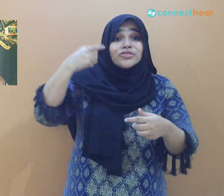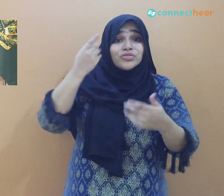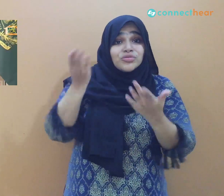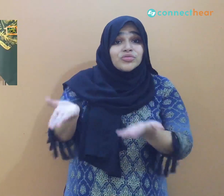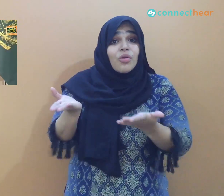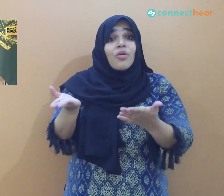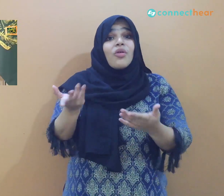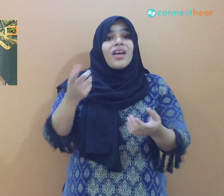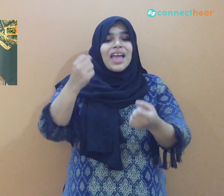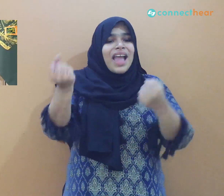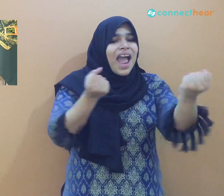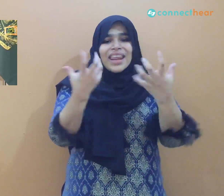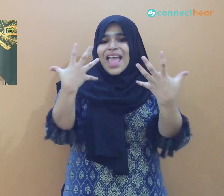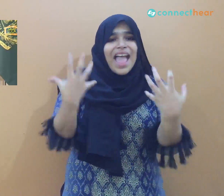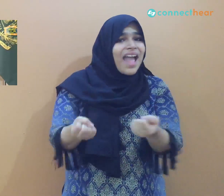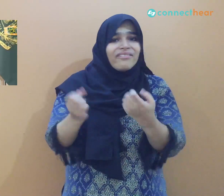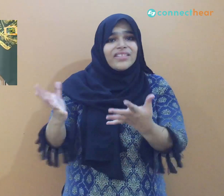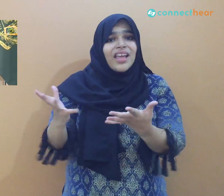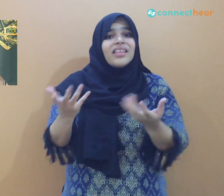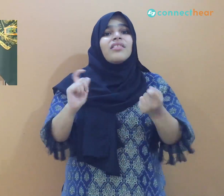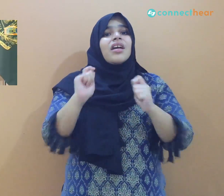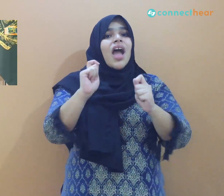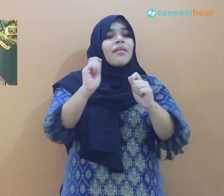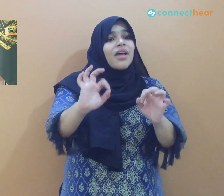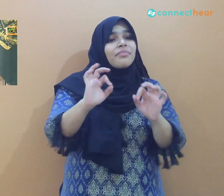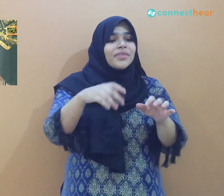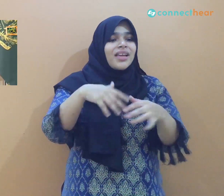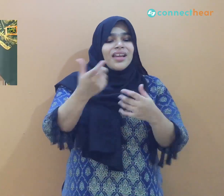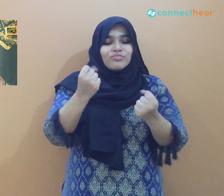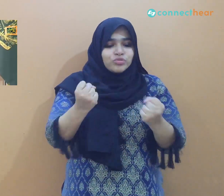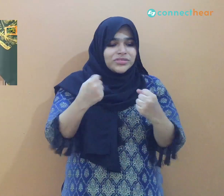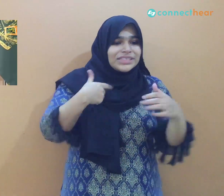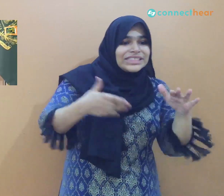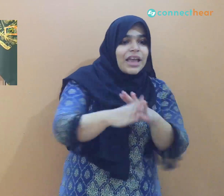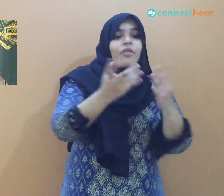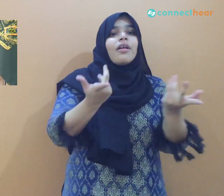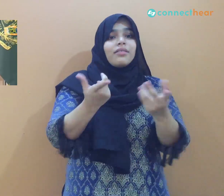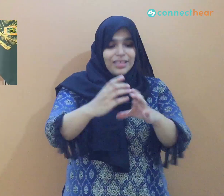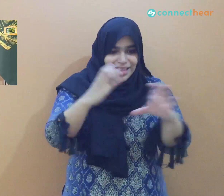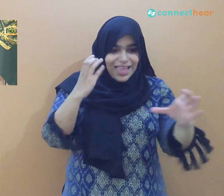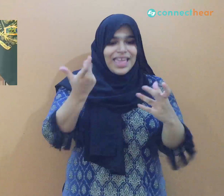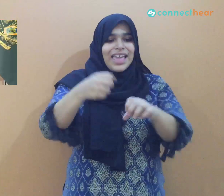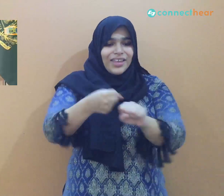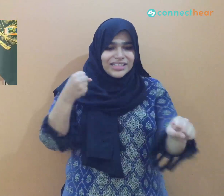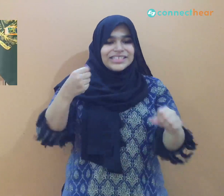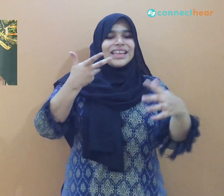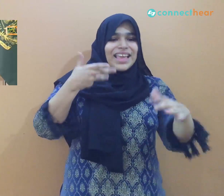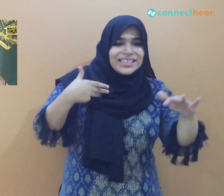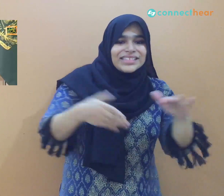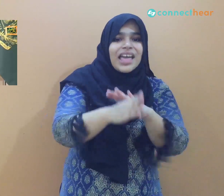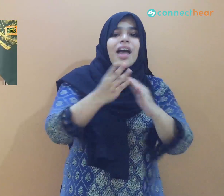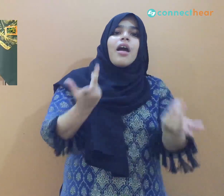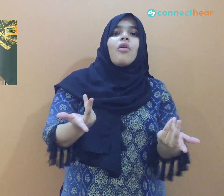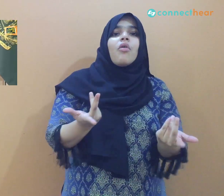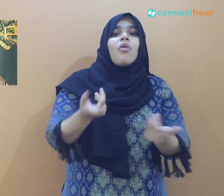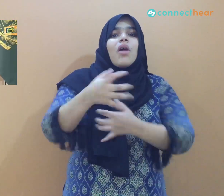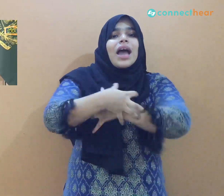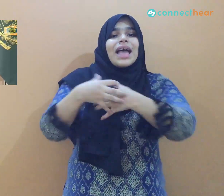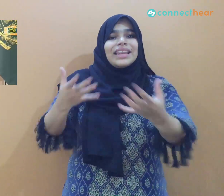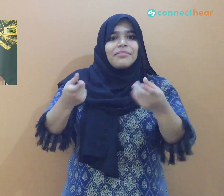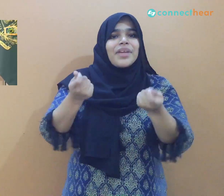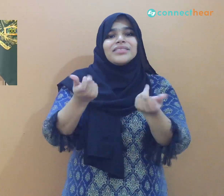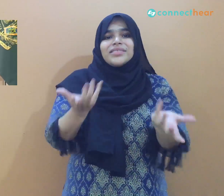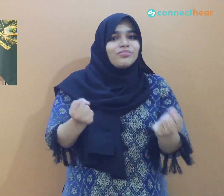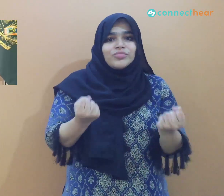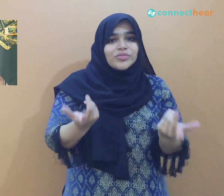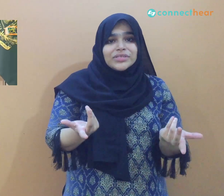وہ تو جس کے پاس گاڑی نہیں ہے اس کے لیے تو پبلک ٹرانسپورٹ چاہیے. تو جب ہم پبلک ٹرانسپورٹ بند کرتے ہیں تو ہم یہ یاد رکھیں کہ